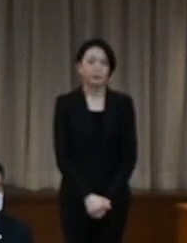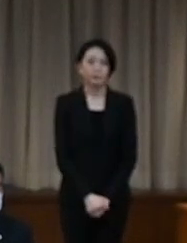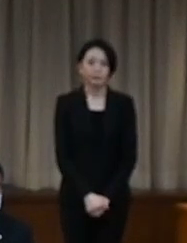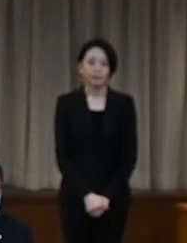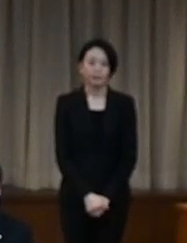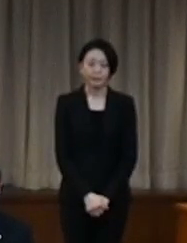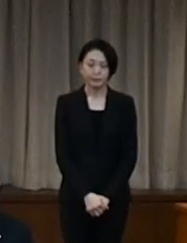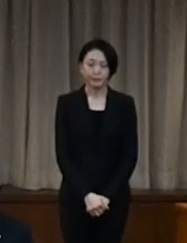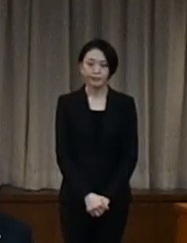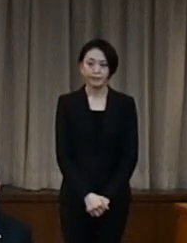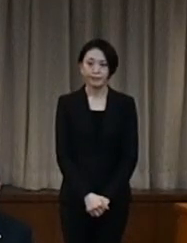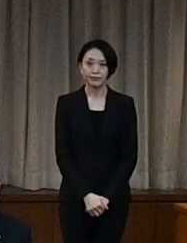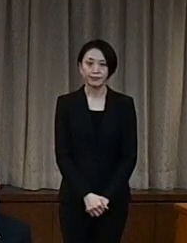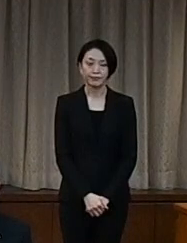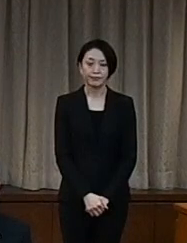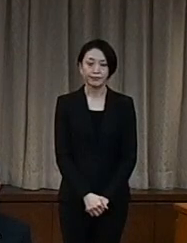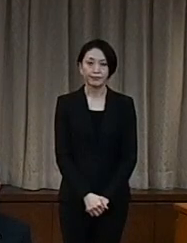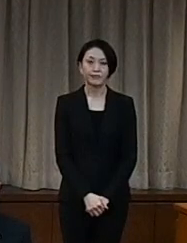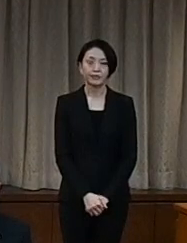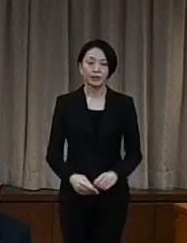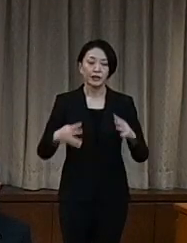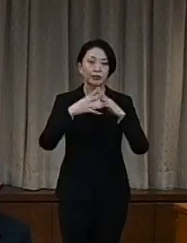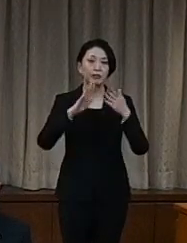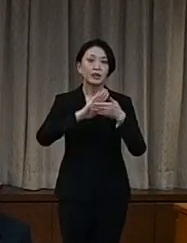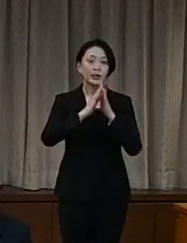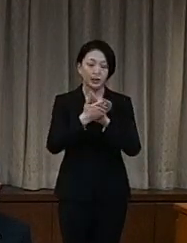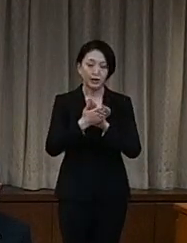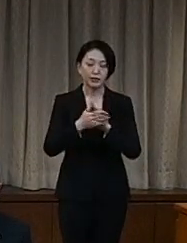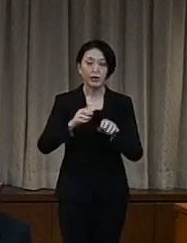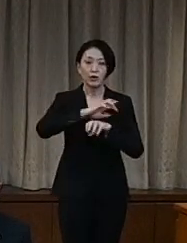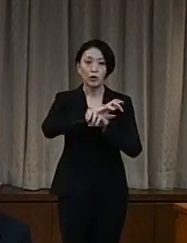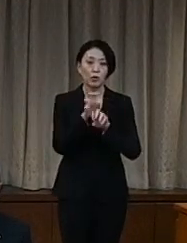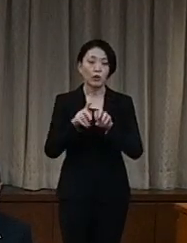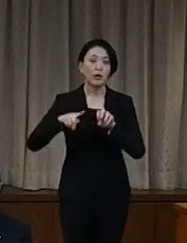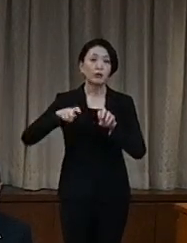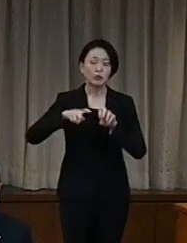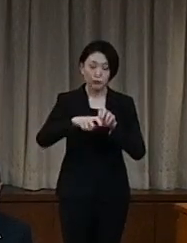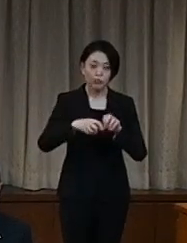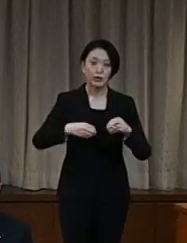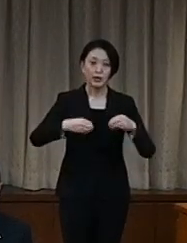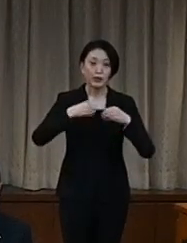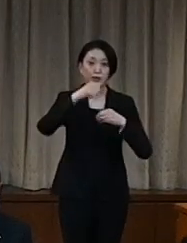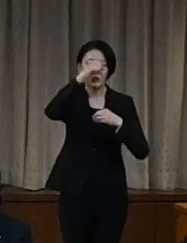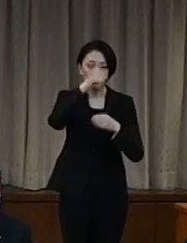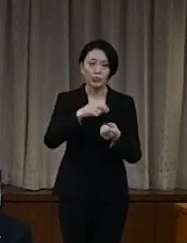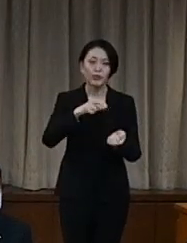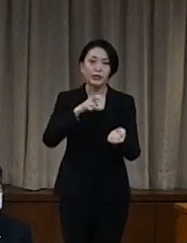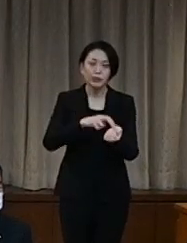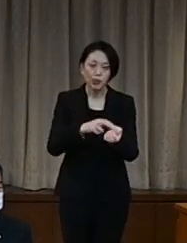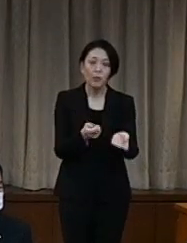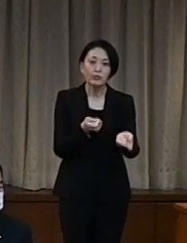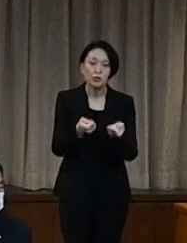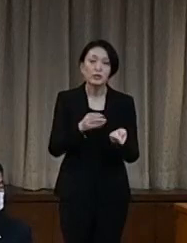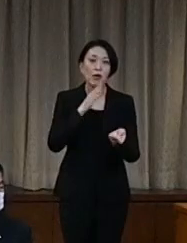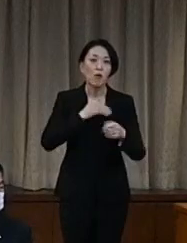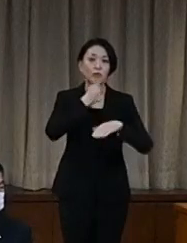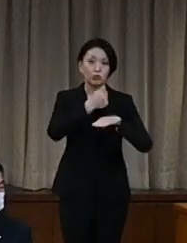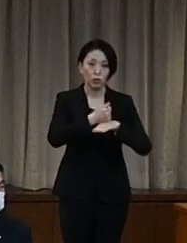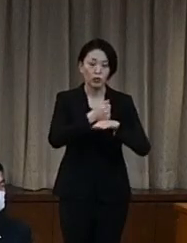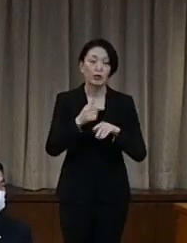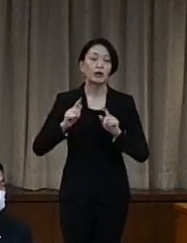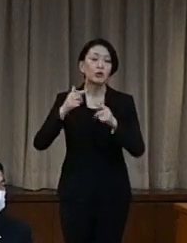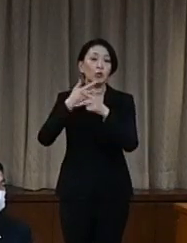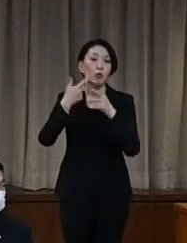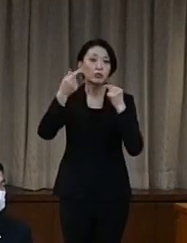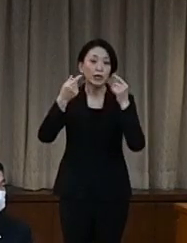ろしくお願いします。 宮城県新型コロナウイルス感染症医療調整本部長東北大